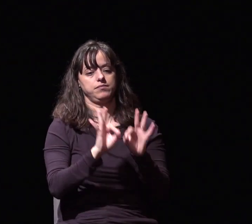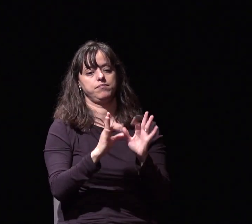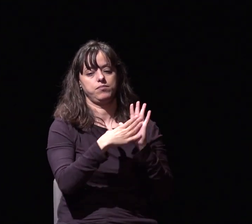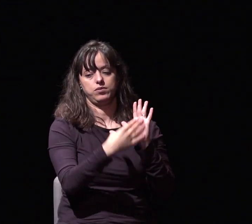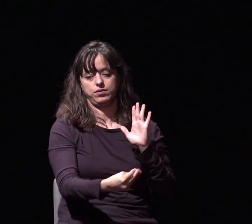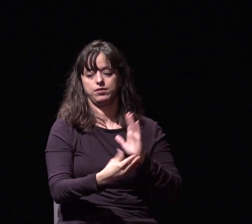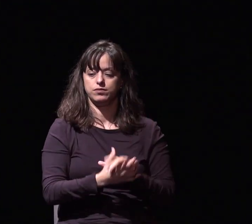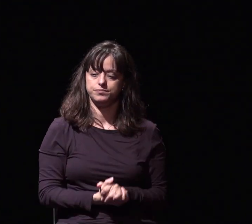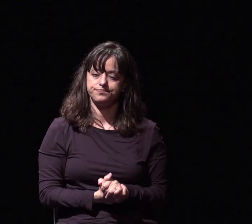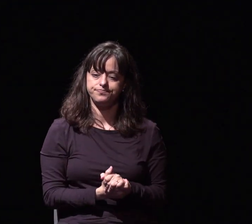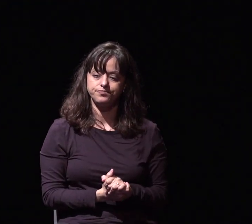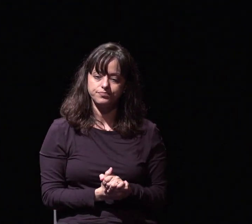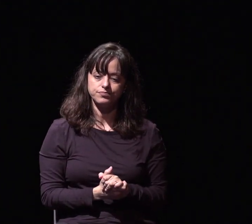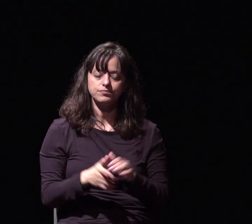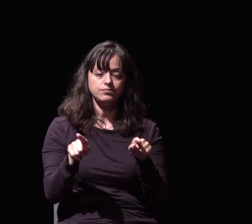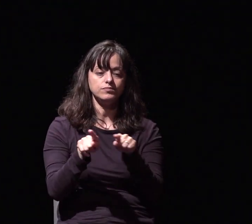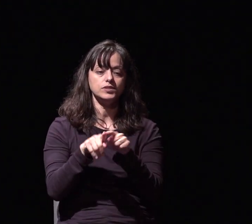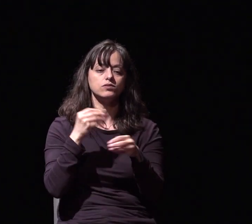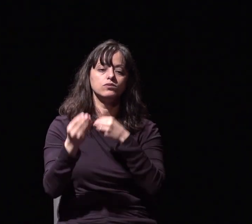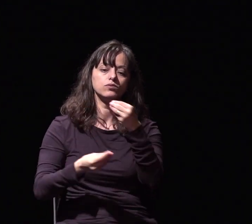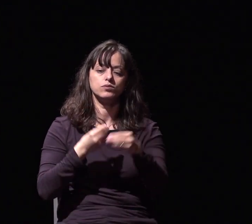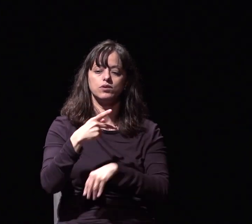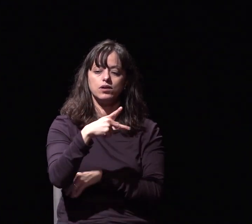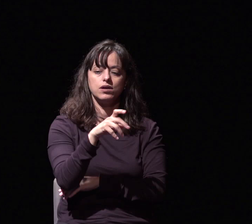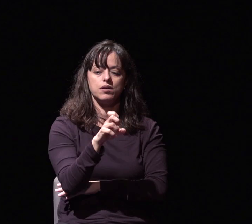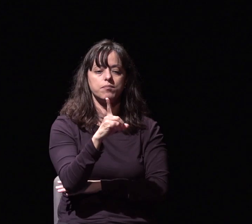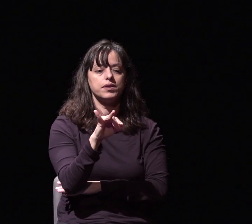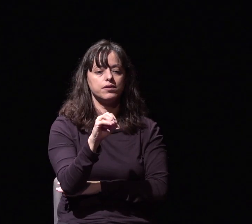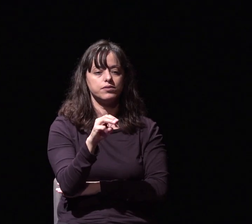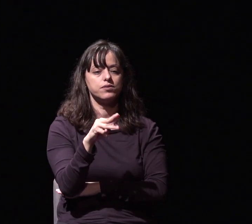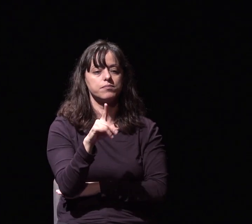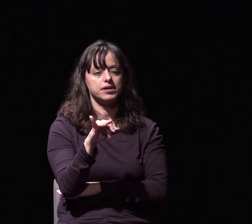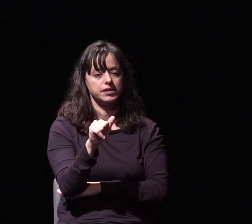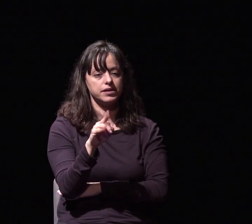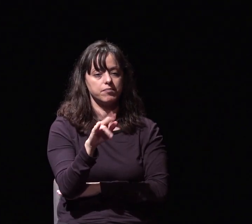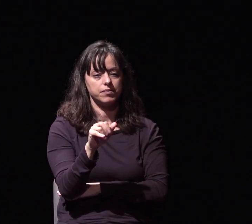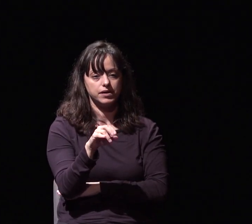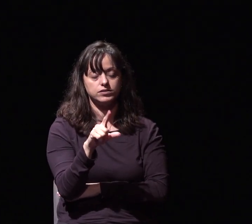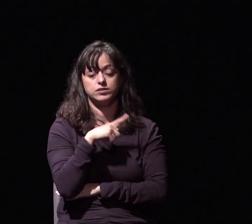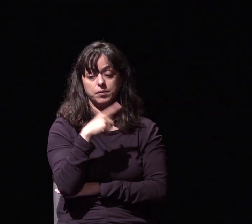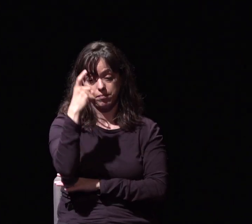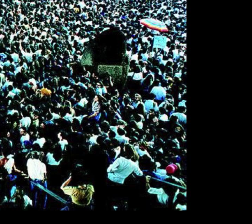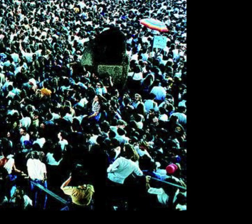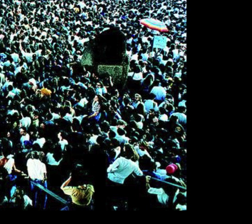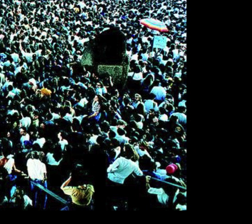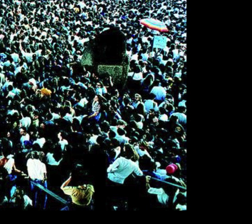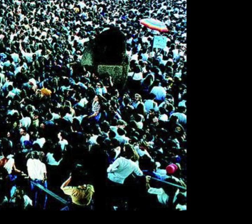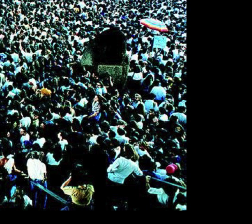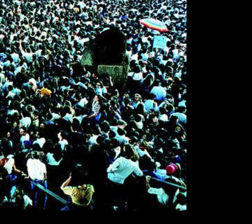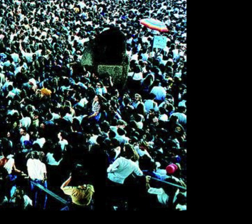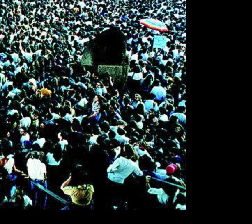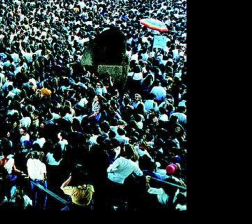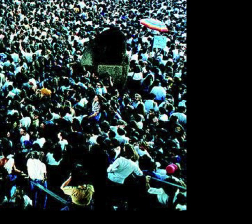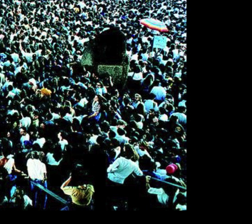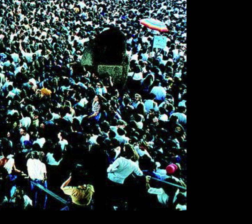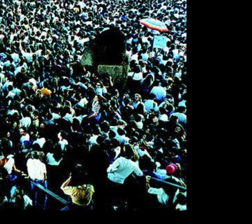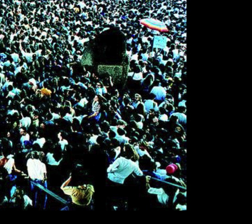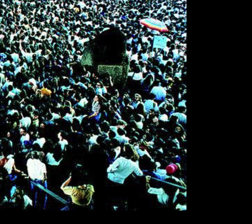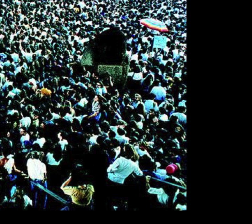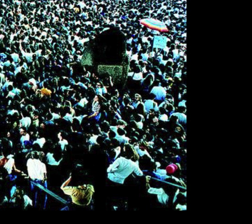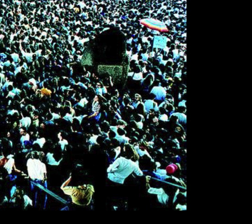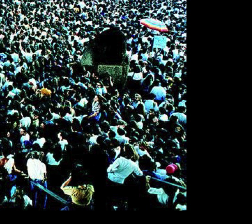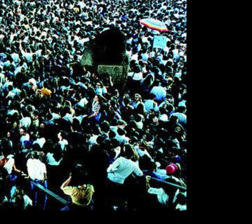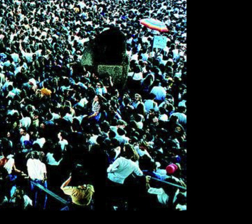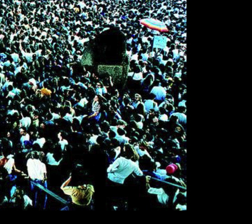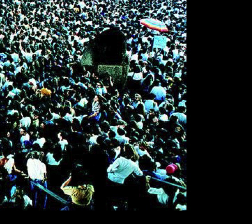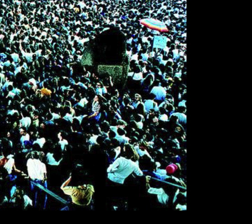Apesar da engenhosidade administrativa de Pedro Maria Bardi, do pensamento mágico, romântico e irreverente de Lina Bobardi,